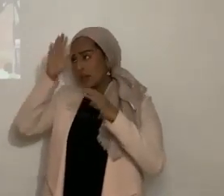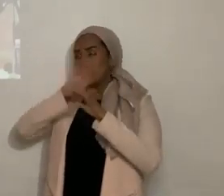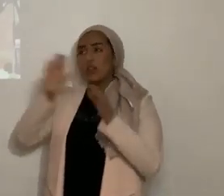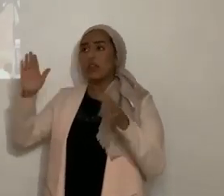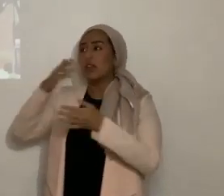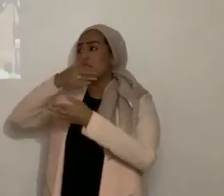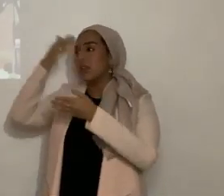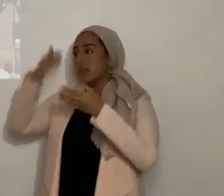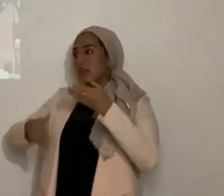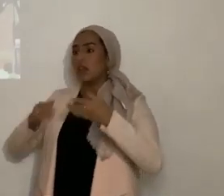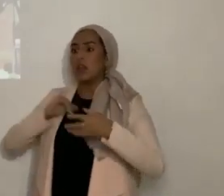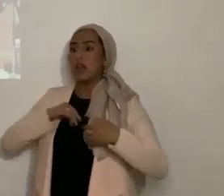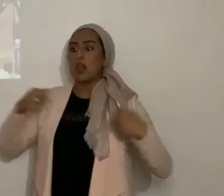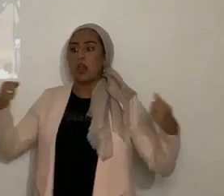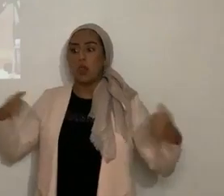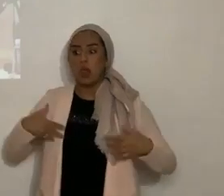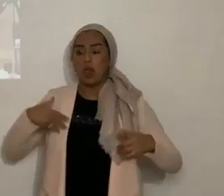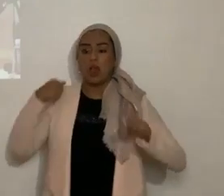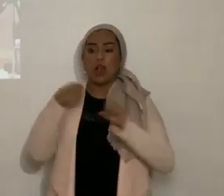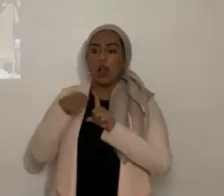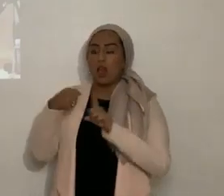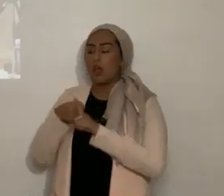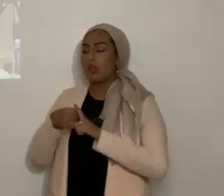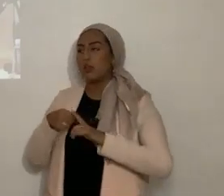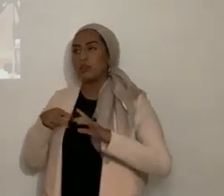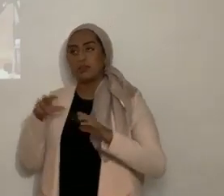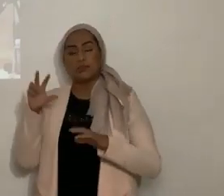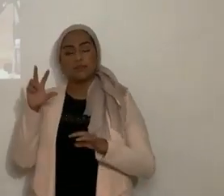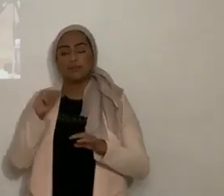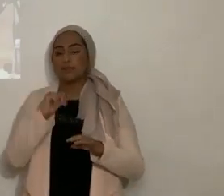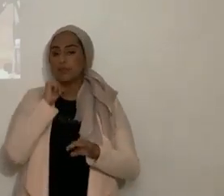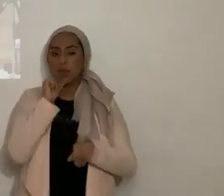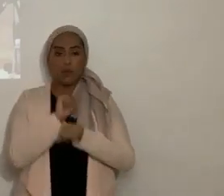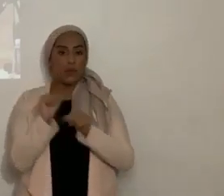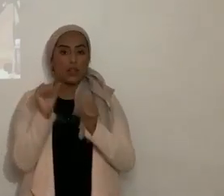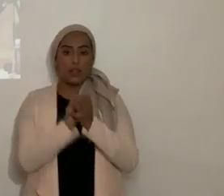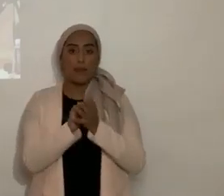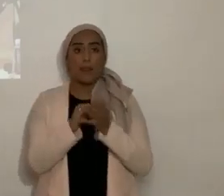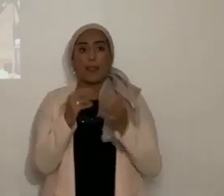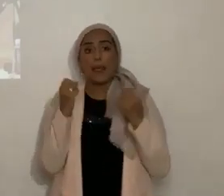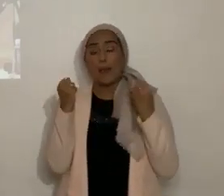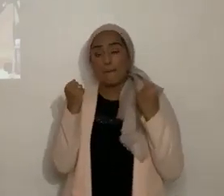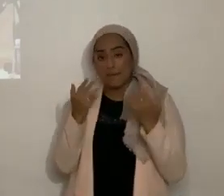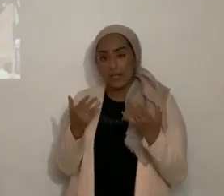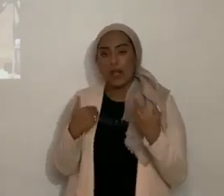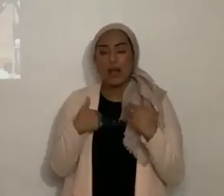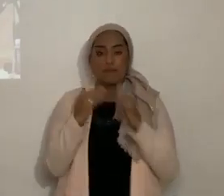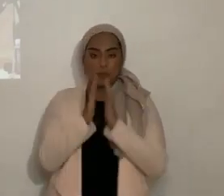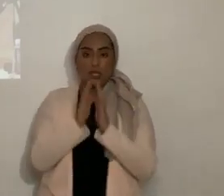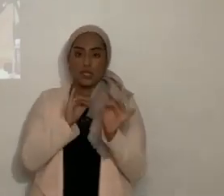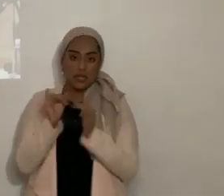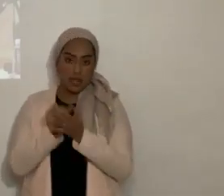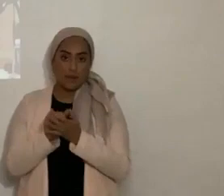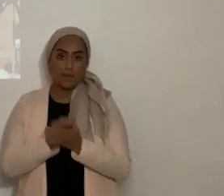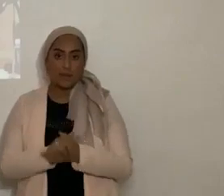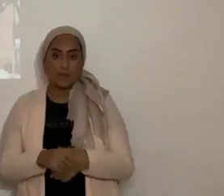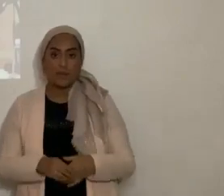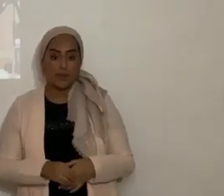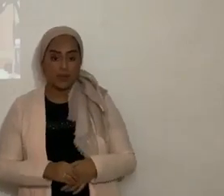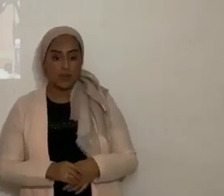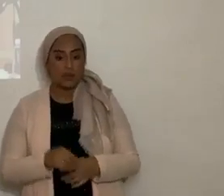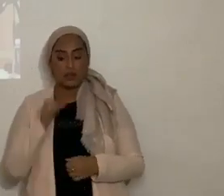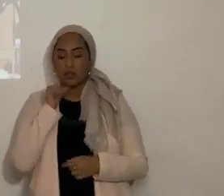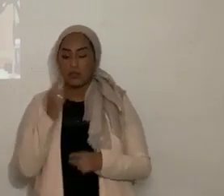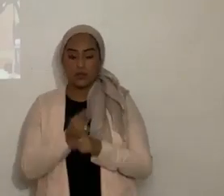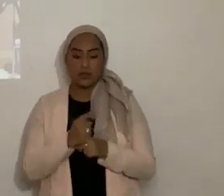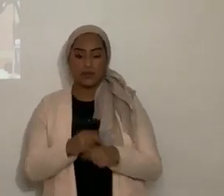pase, porque tengo miedo de que pase esto otro. No, no, así no funciona. Y muchos han orado así, ¿sí? Y no